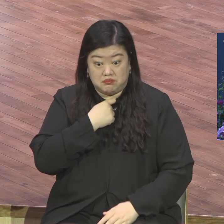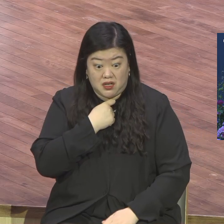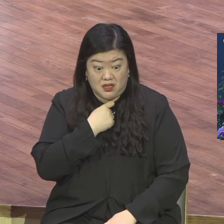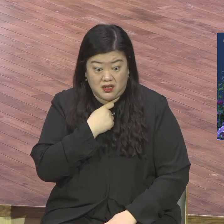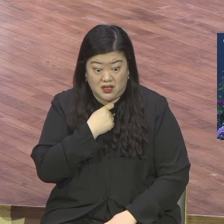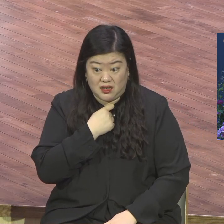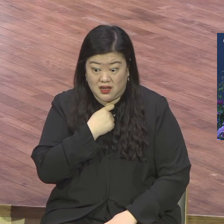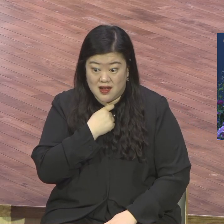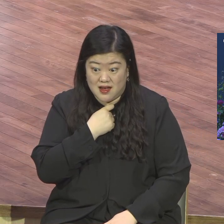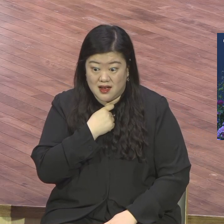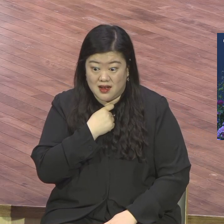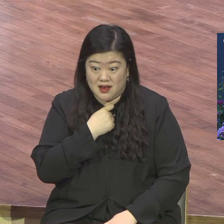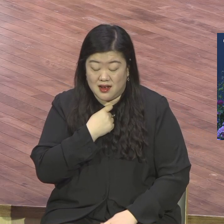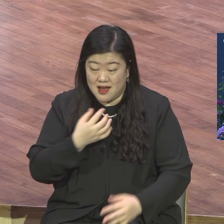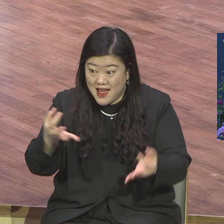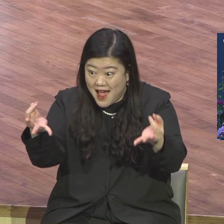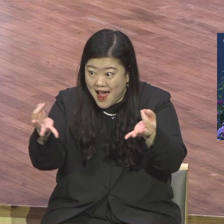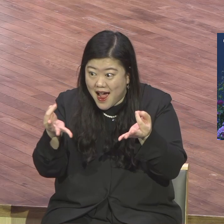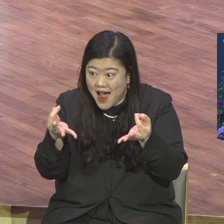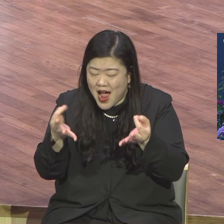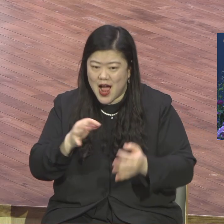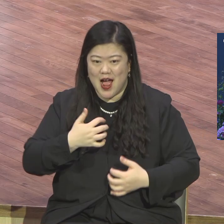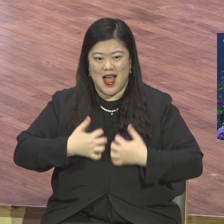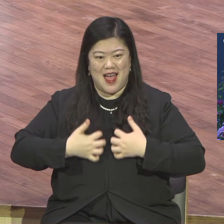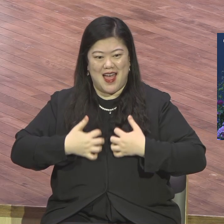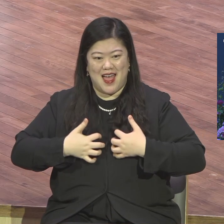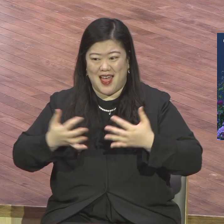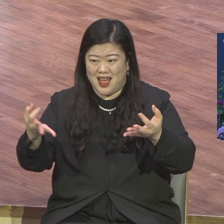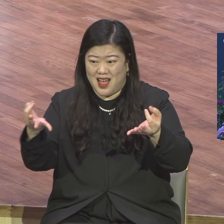알아주면 기분 좋고 무시하면 기분 나쁘고